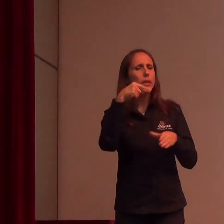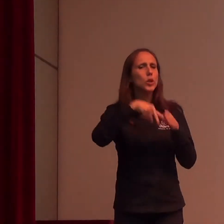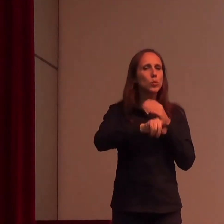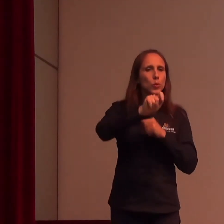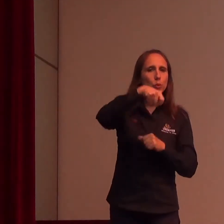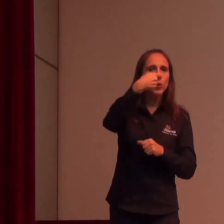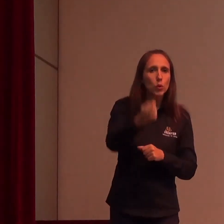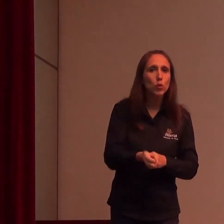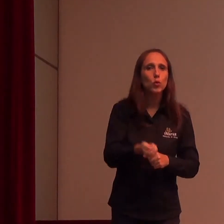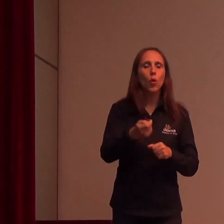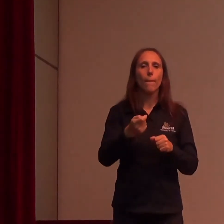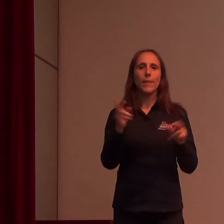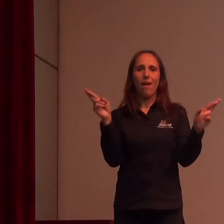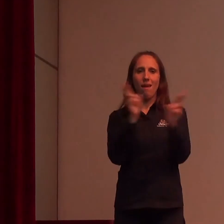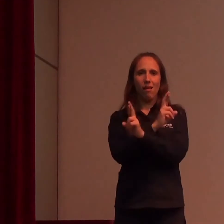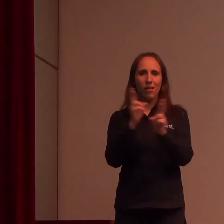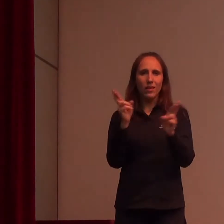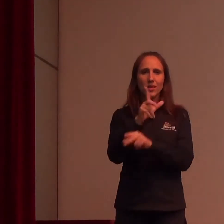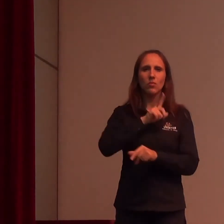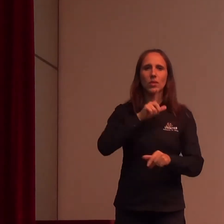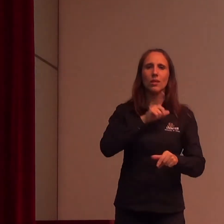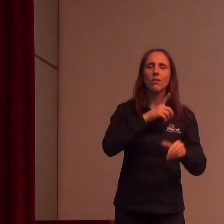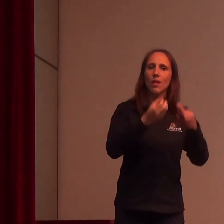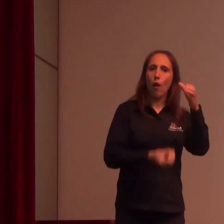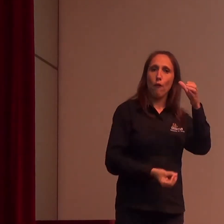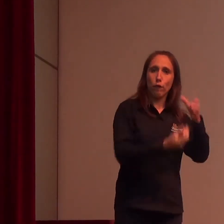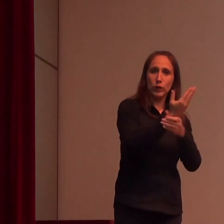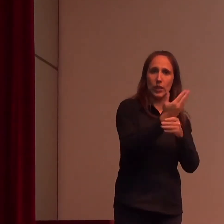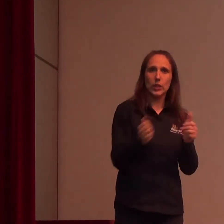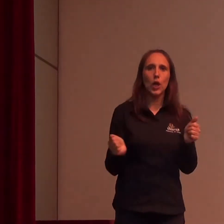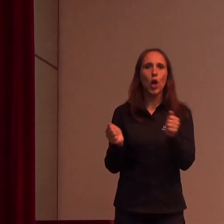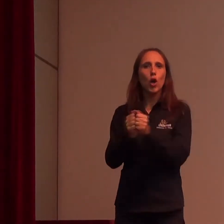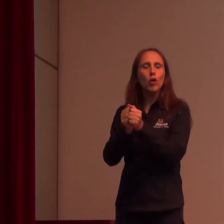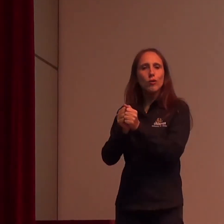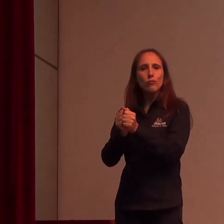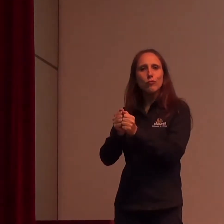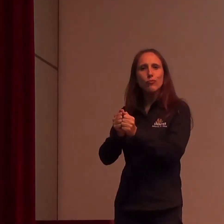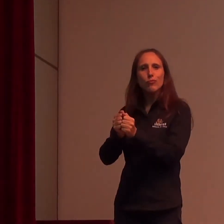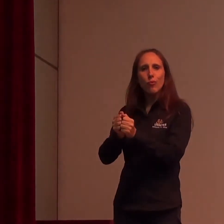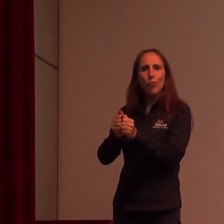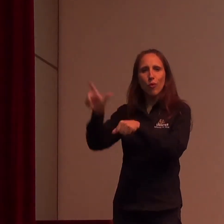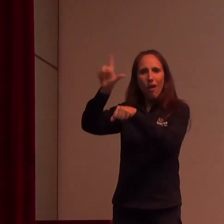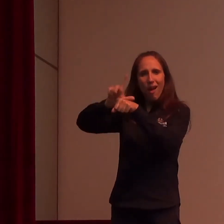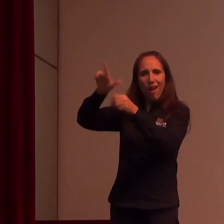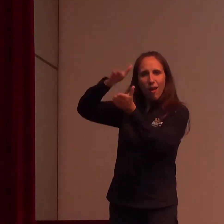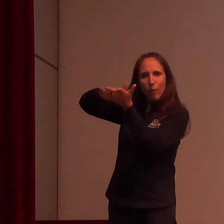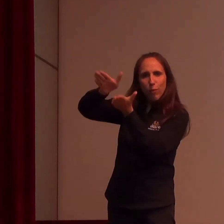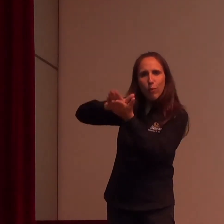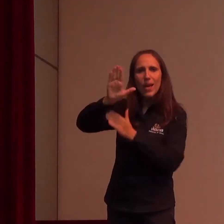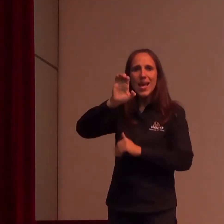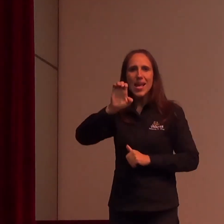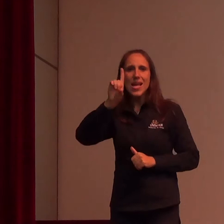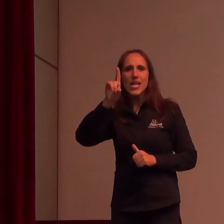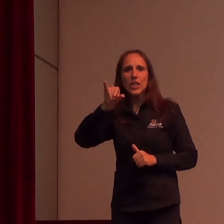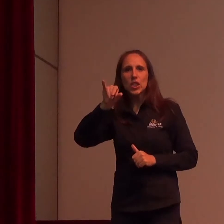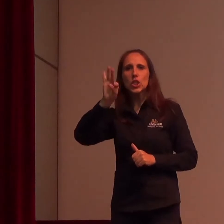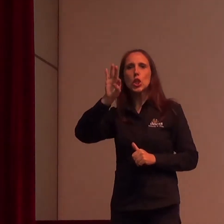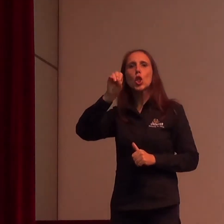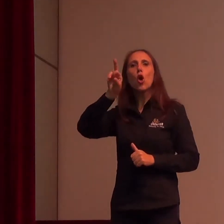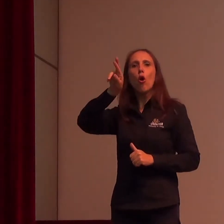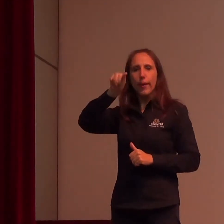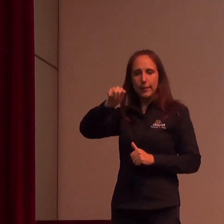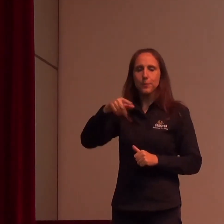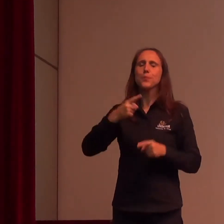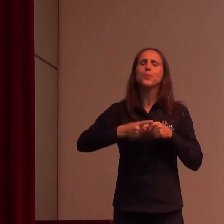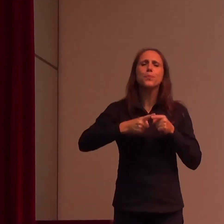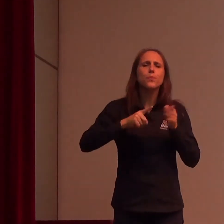da fundação com as editoras. E por que eu estou te perguntando? Esse dia eu fui na... pegando